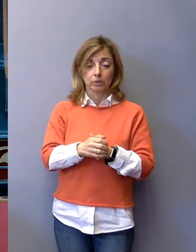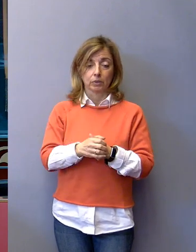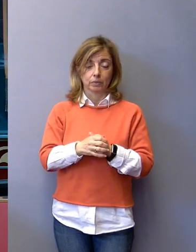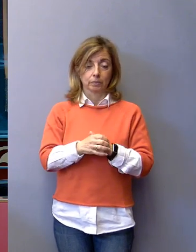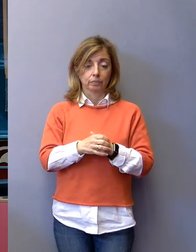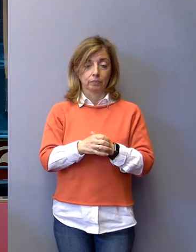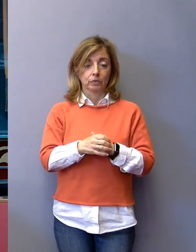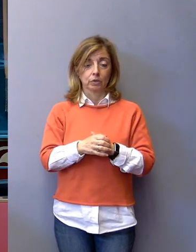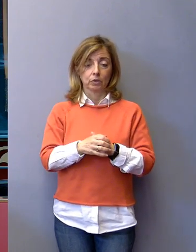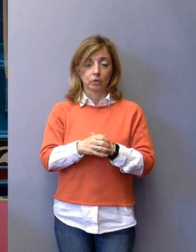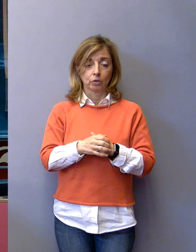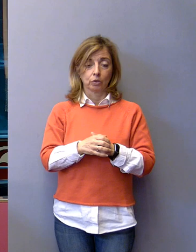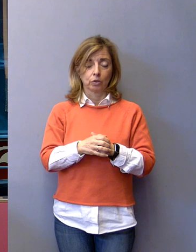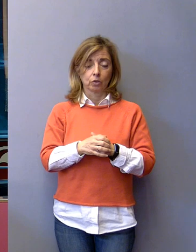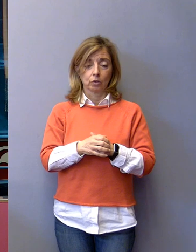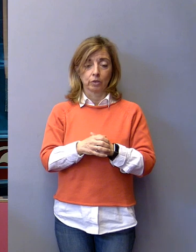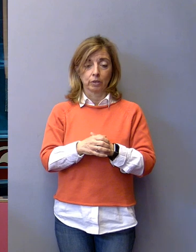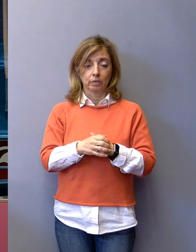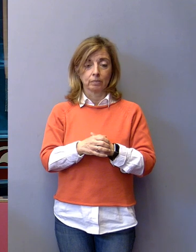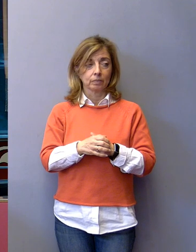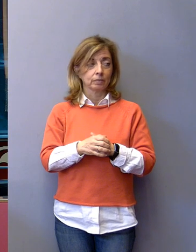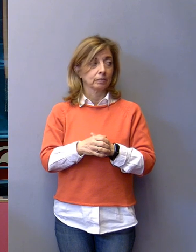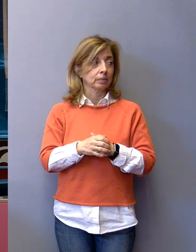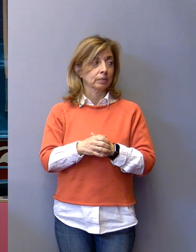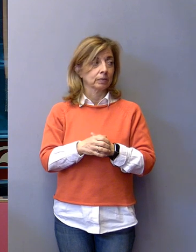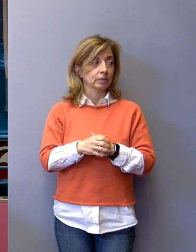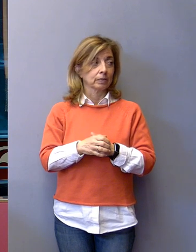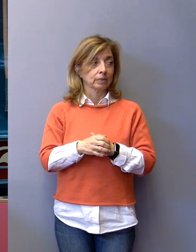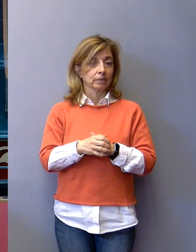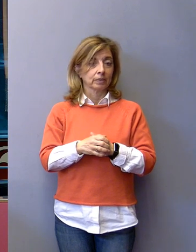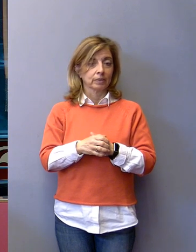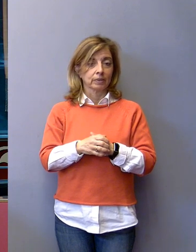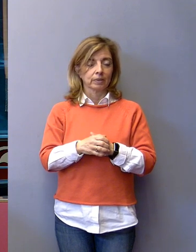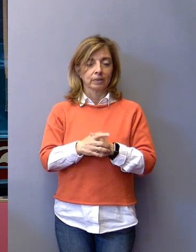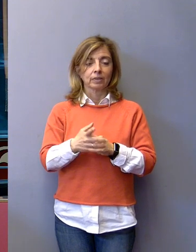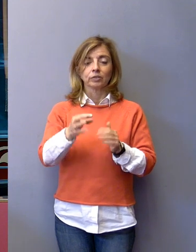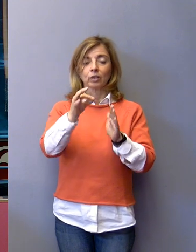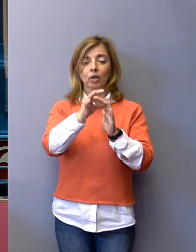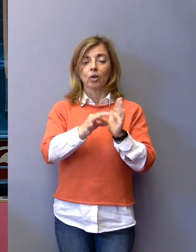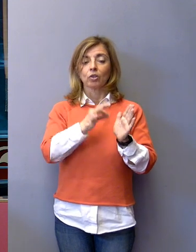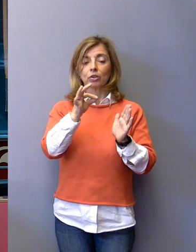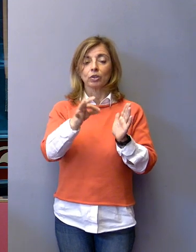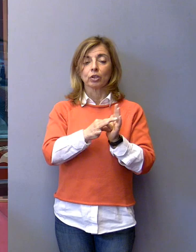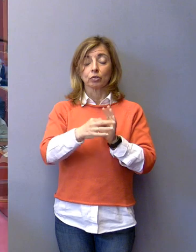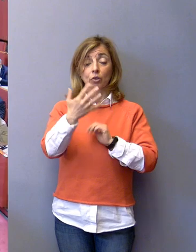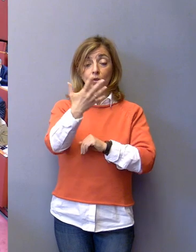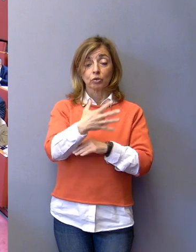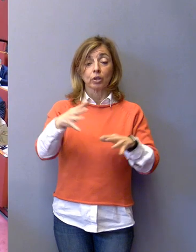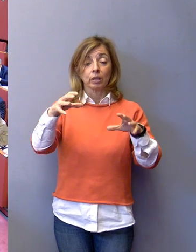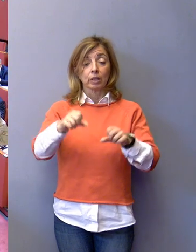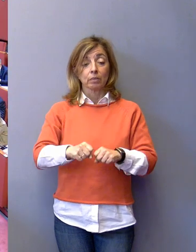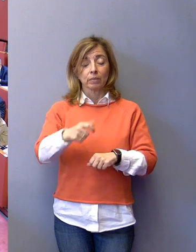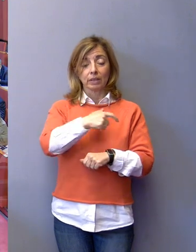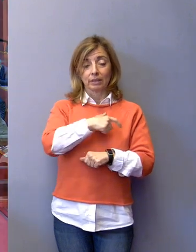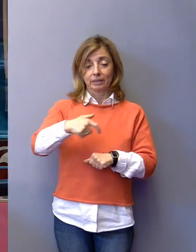Guarda io alla fine del giorno 5 impegna il Sindaco la Giunta e impedire che ogni